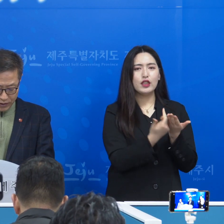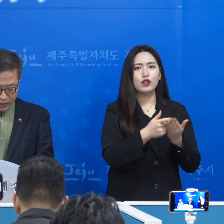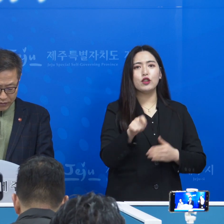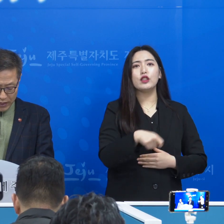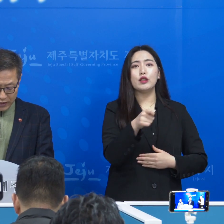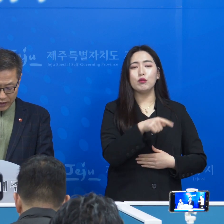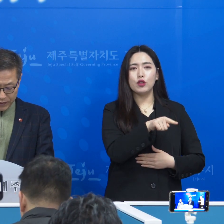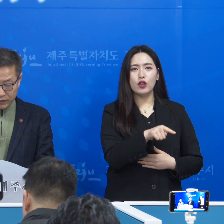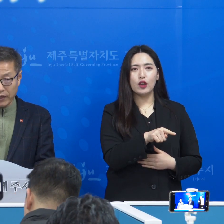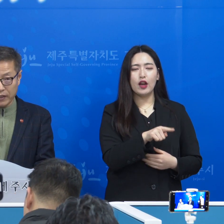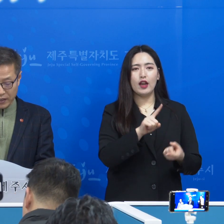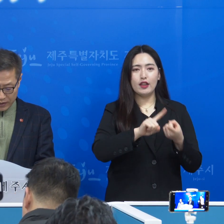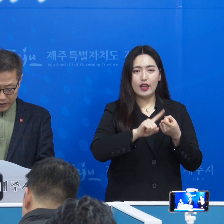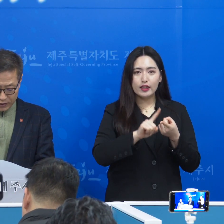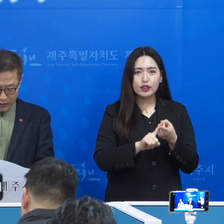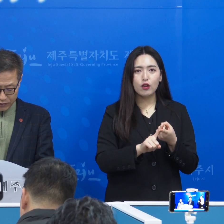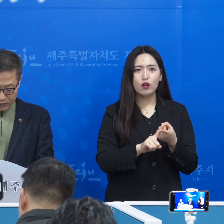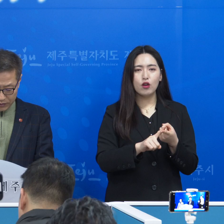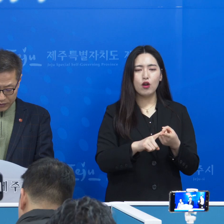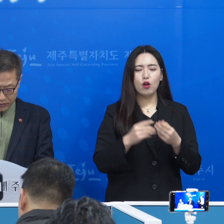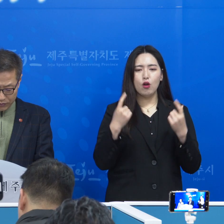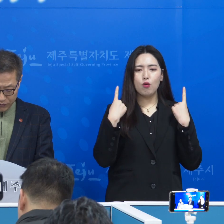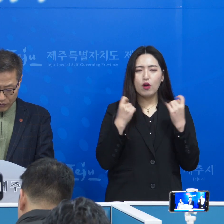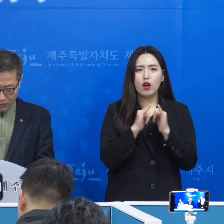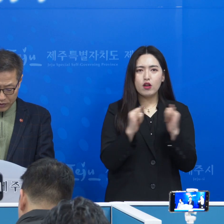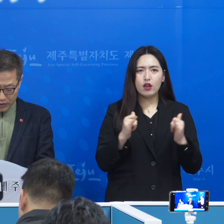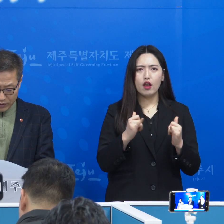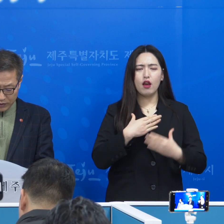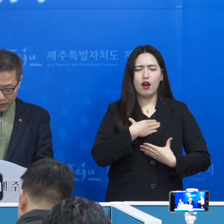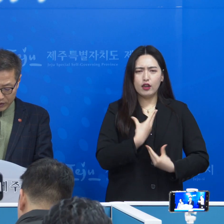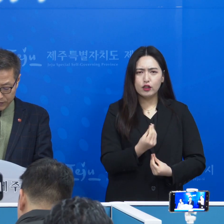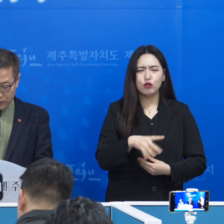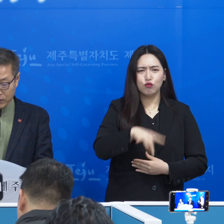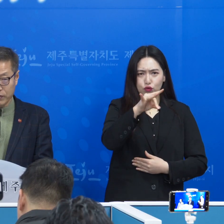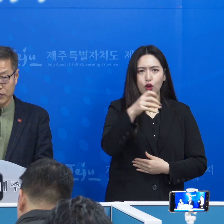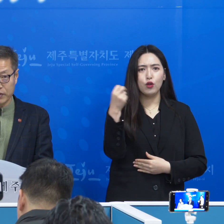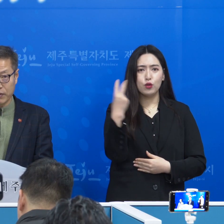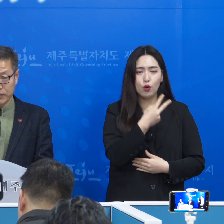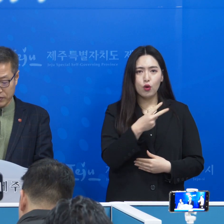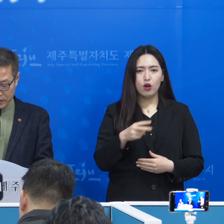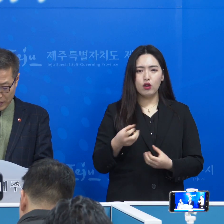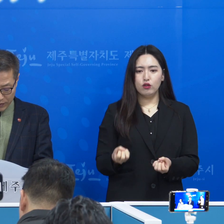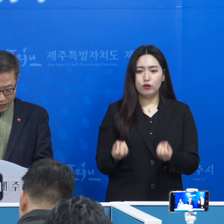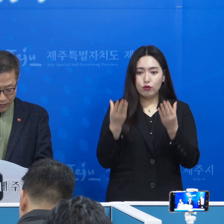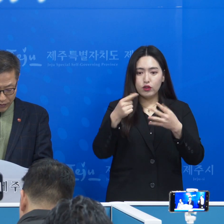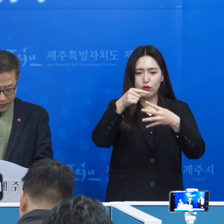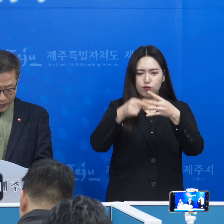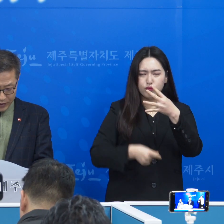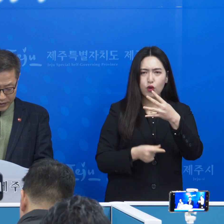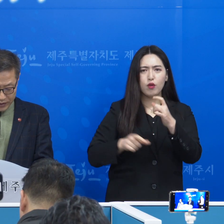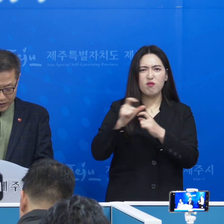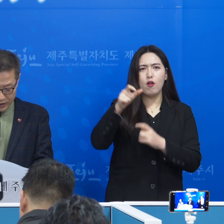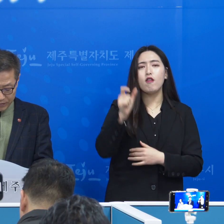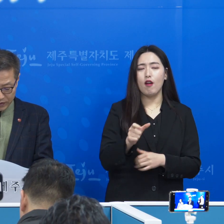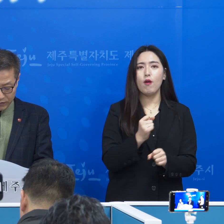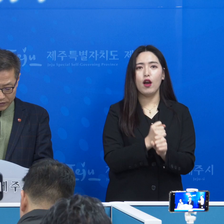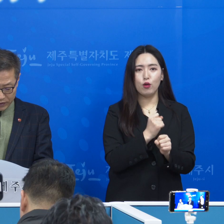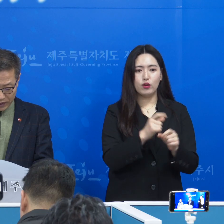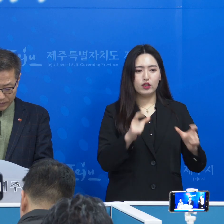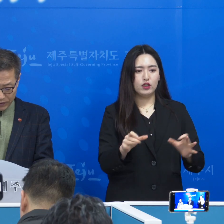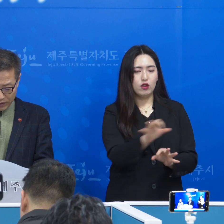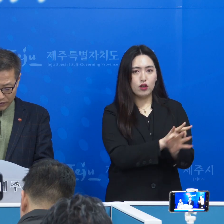주제로 관람객 편의와 안전에 최우선을 두고 선택과 집중으로 축제 콘텐츠를 강화하고 지역경제